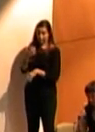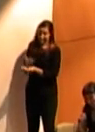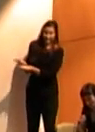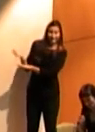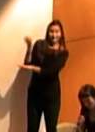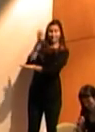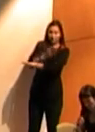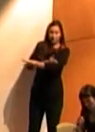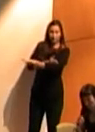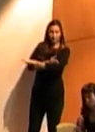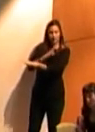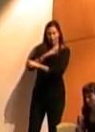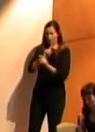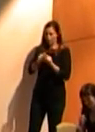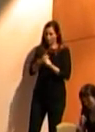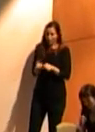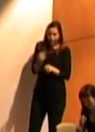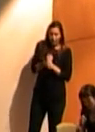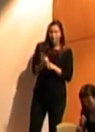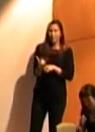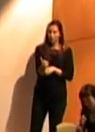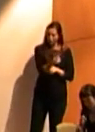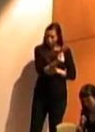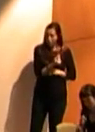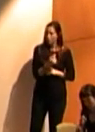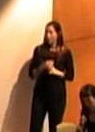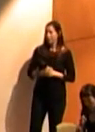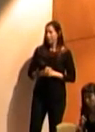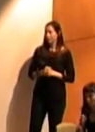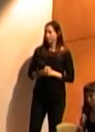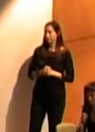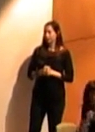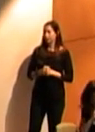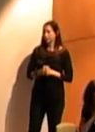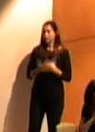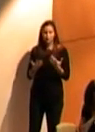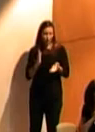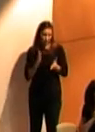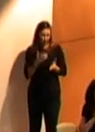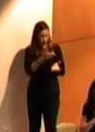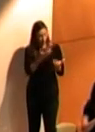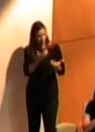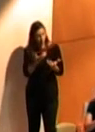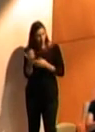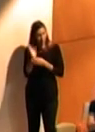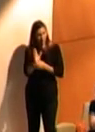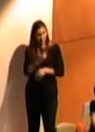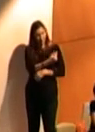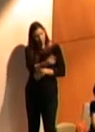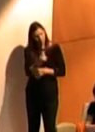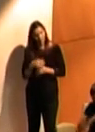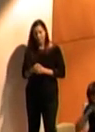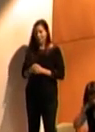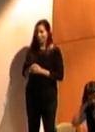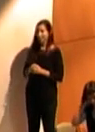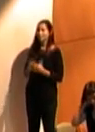très importante, la mise en place de partenariats. Voilà, donc peut-être que Océane, tu veux présenter nos partenaires.